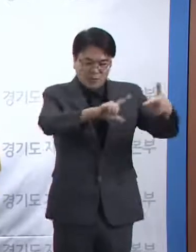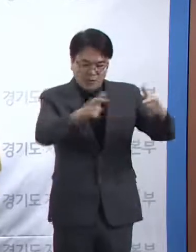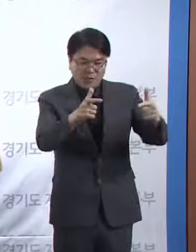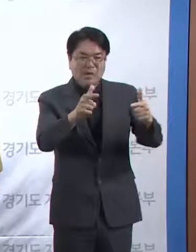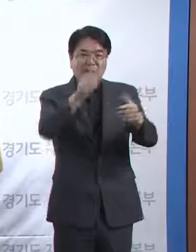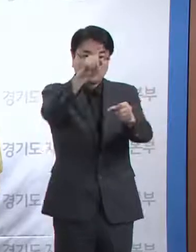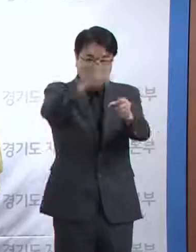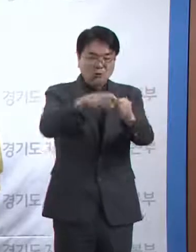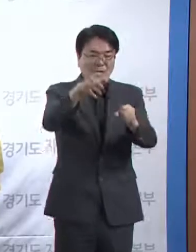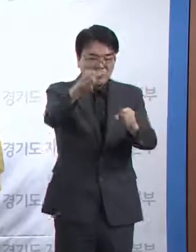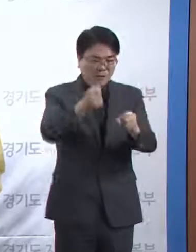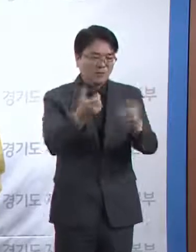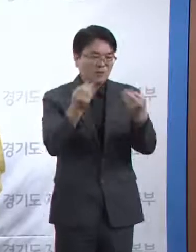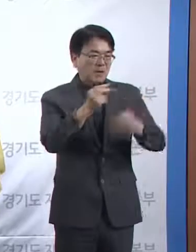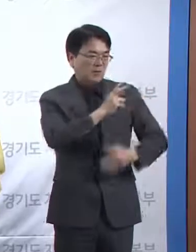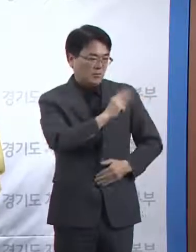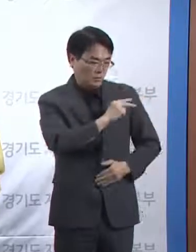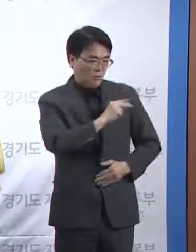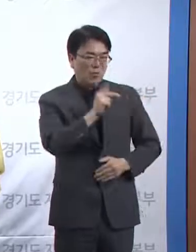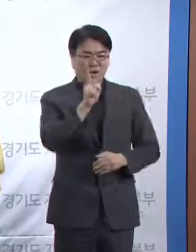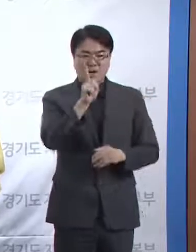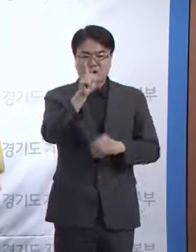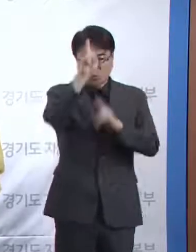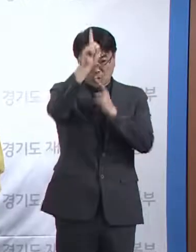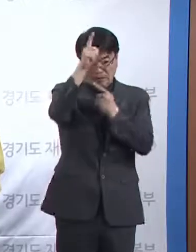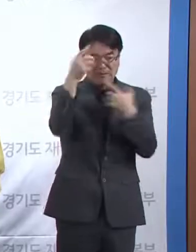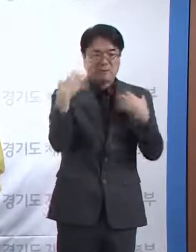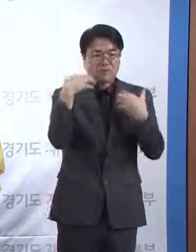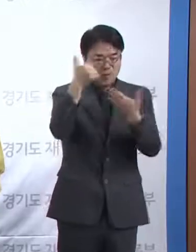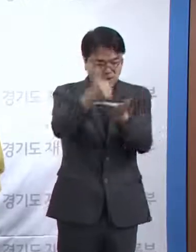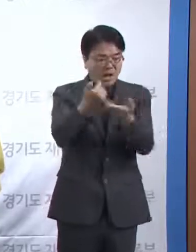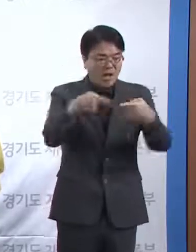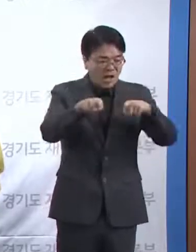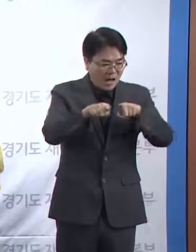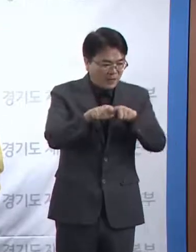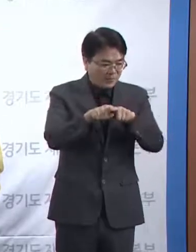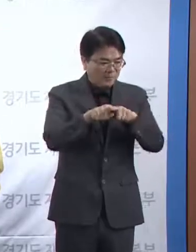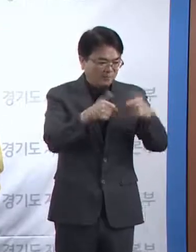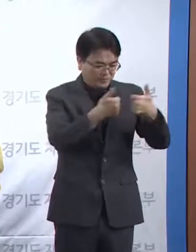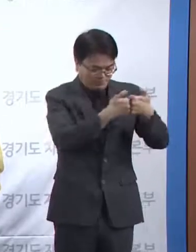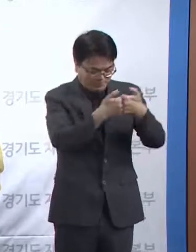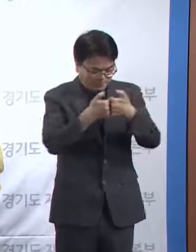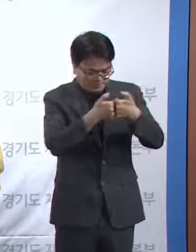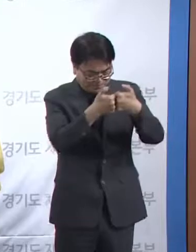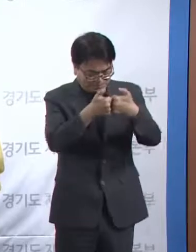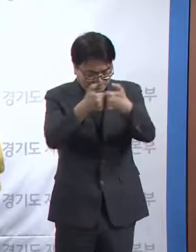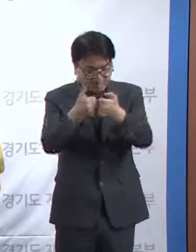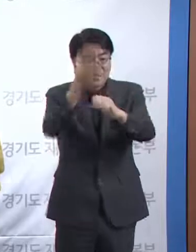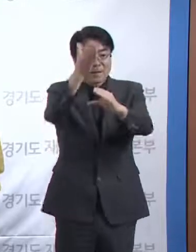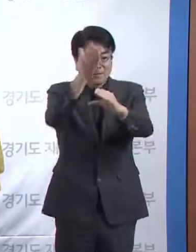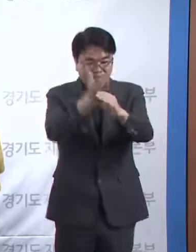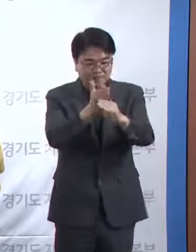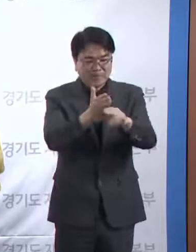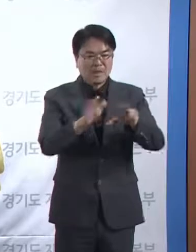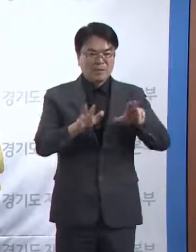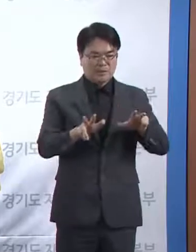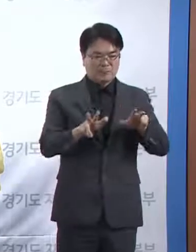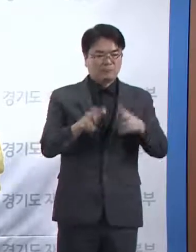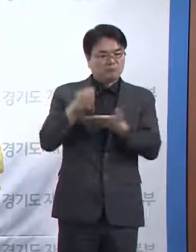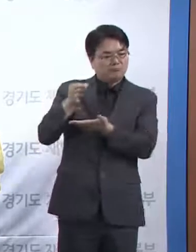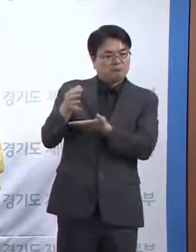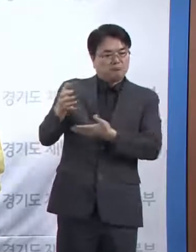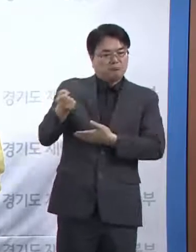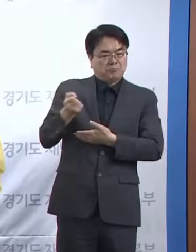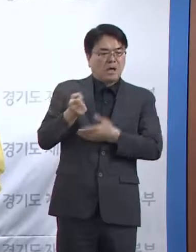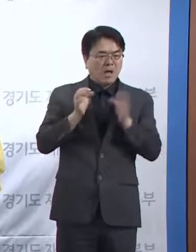계속 논의를 해봐야 되겠지만 지방채 발행하기 전에 우리가 할 수 있는 지금의 재원 갖고